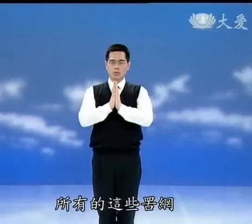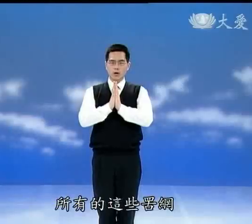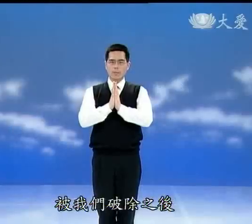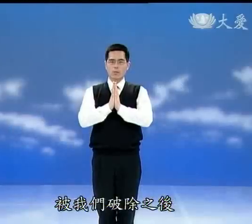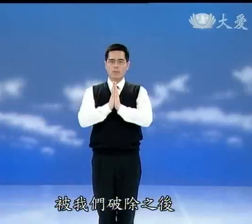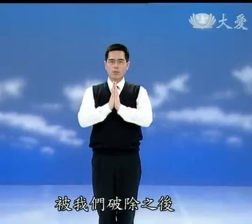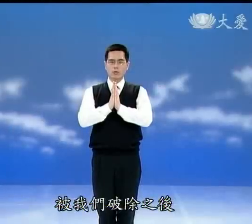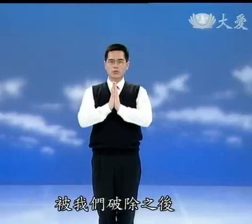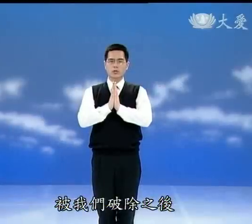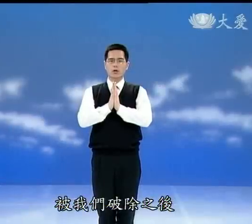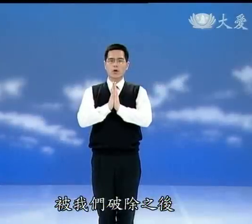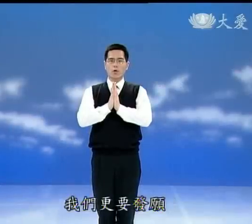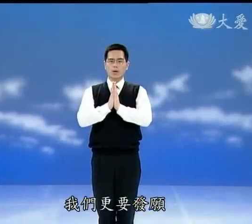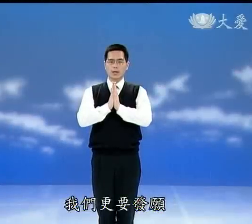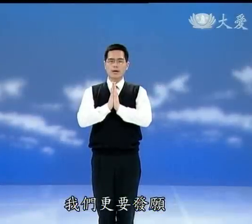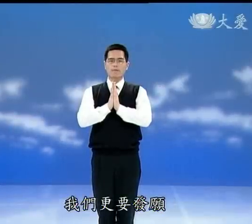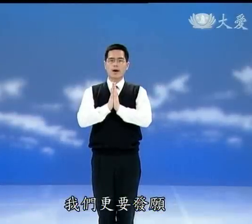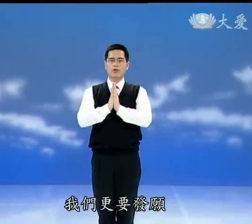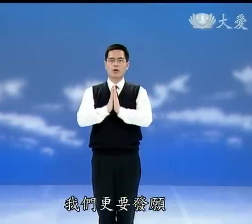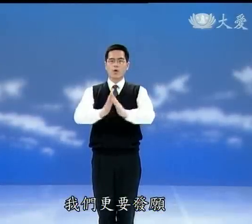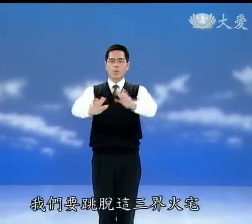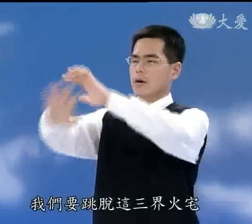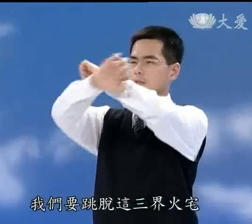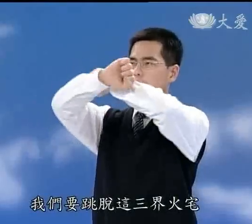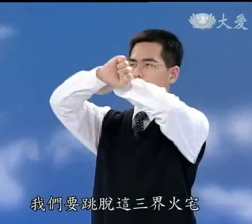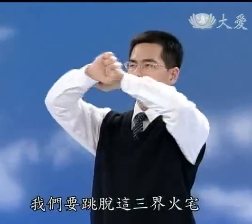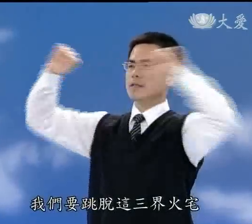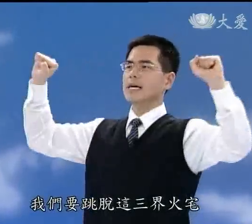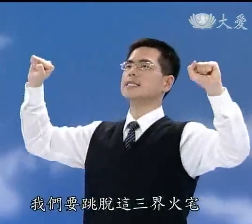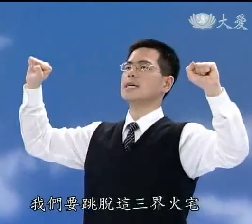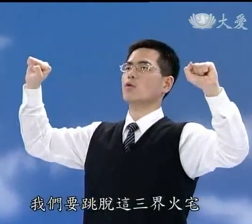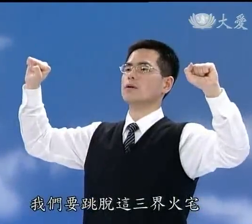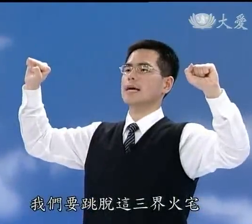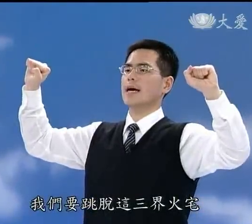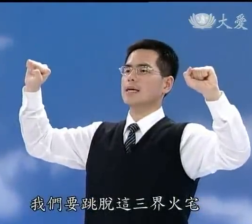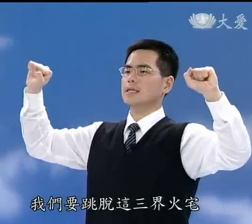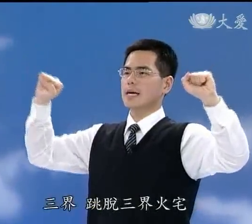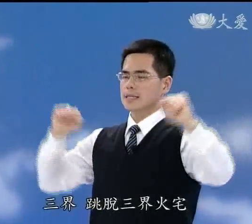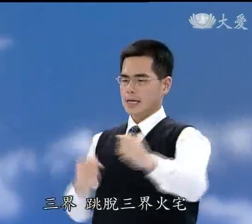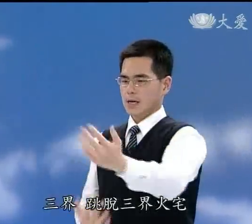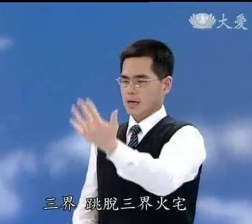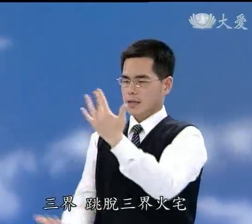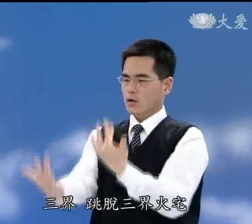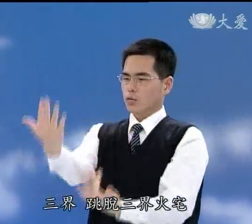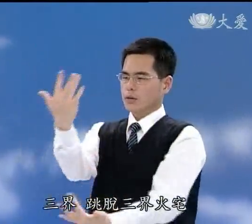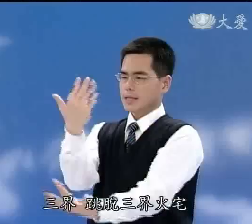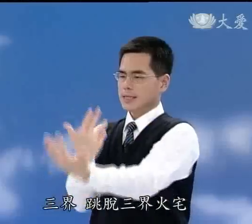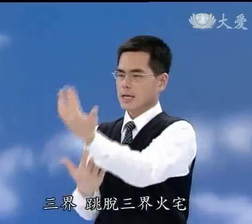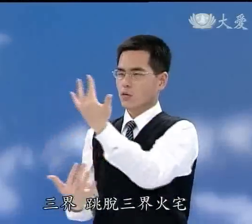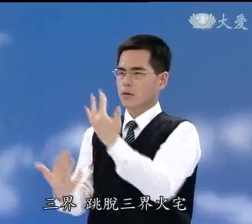妄被我们破除之后，我们更要发愿，我们要跳脱这三界火宅，三界跳脱三界火